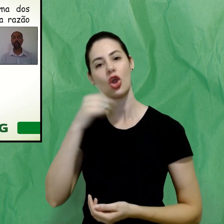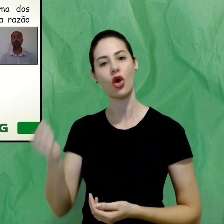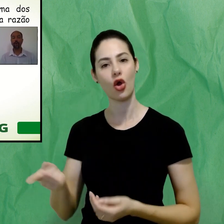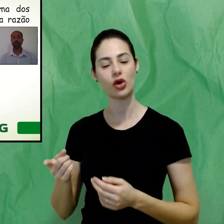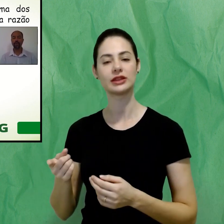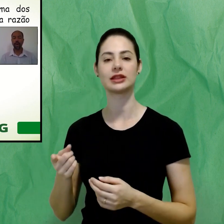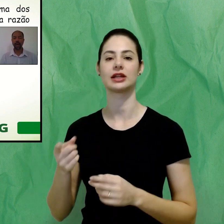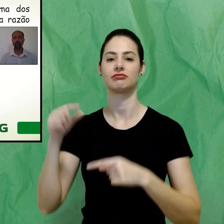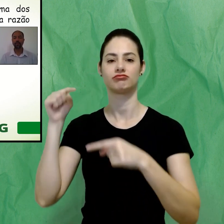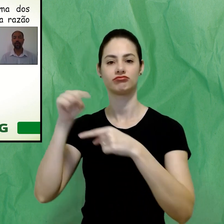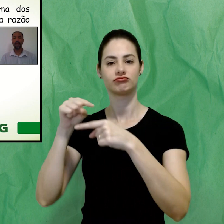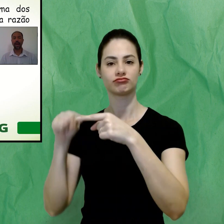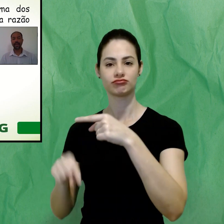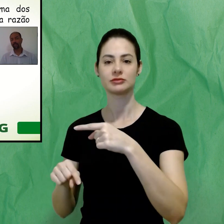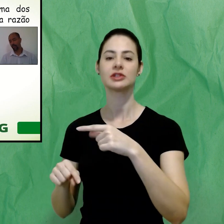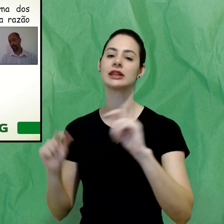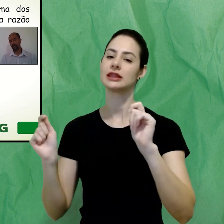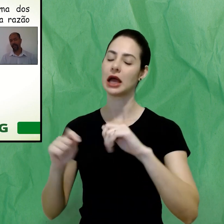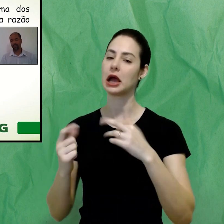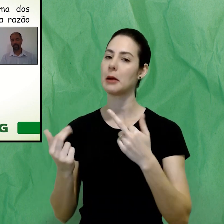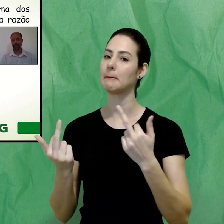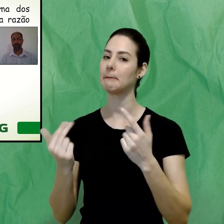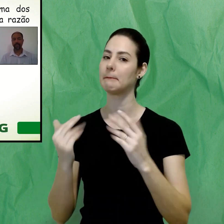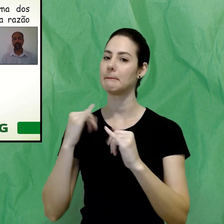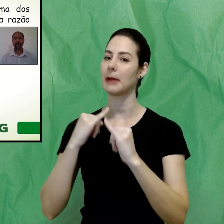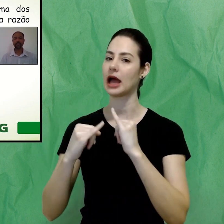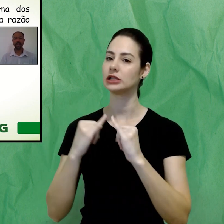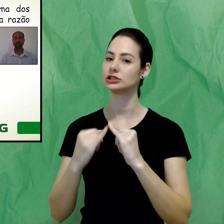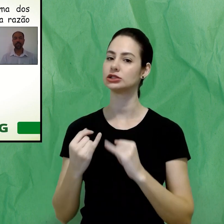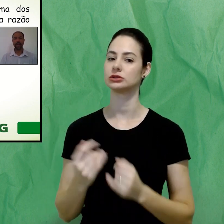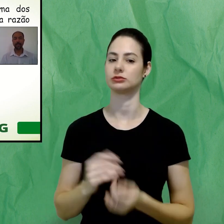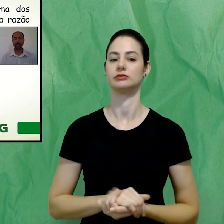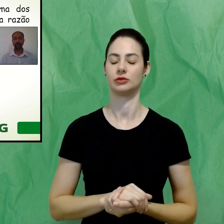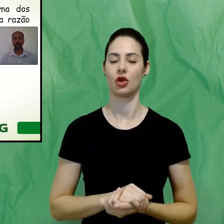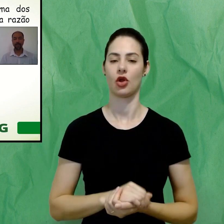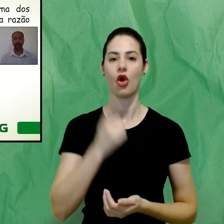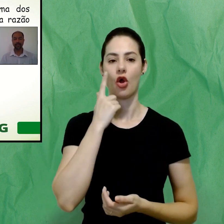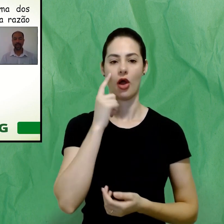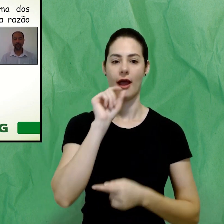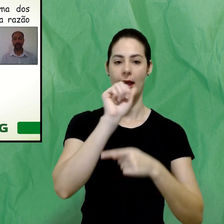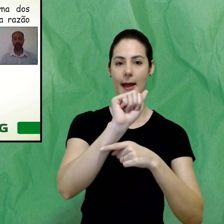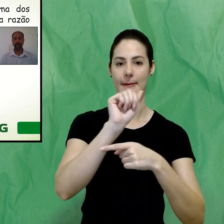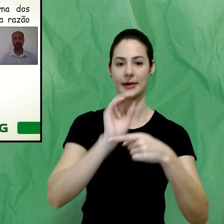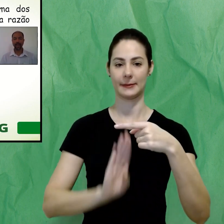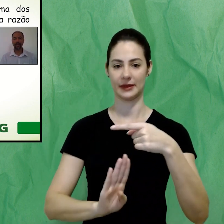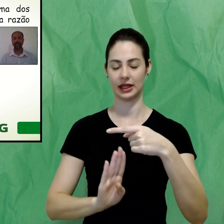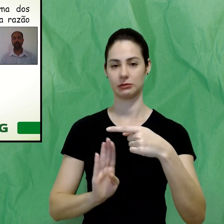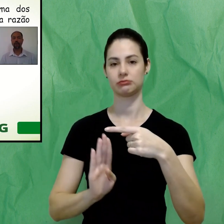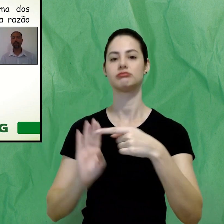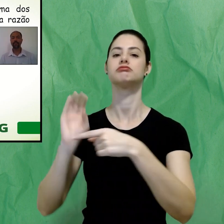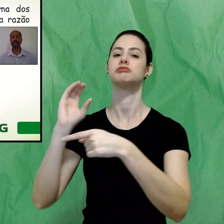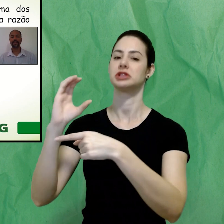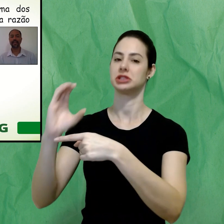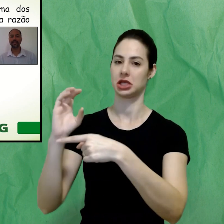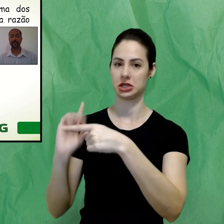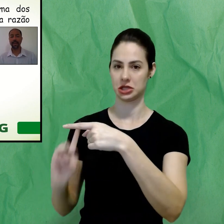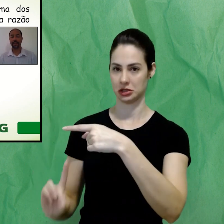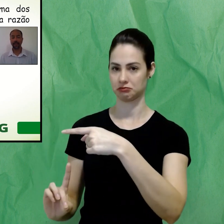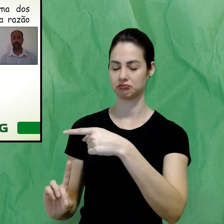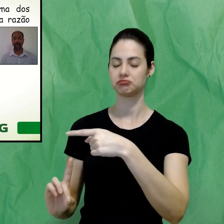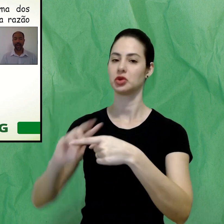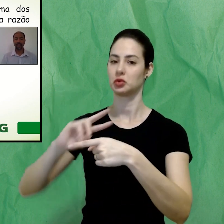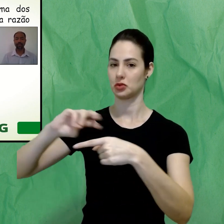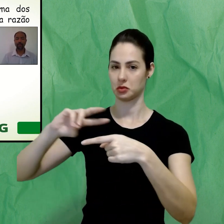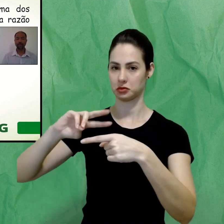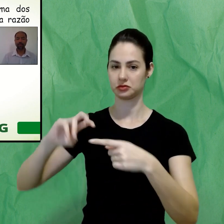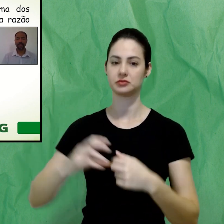razão, proporcional às duas primeiras. Então, nós temos a proporção A está para B, assim como C está